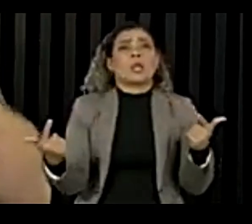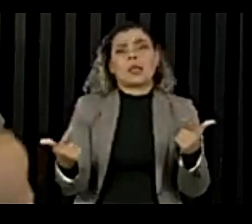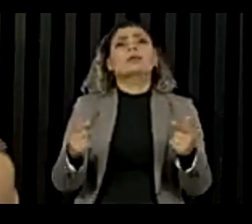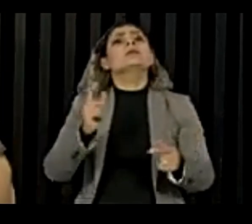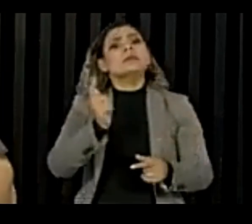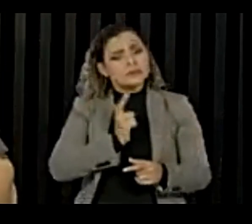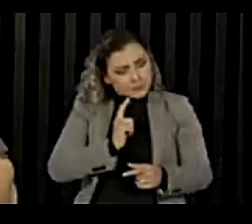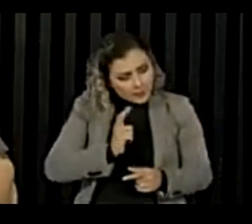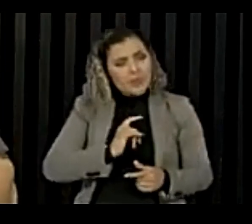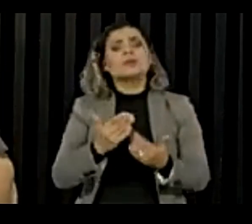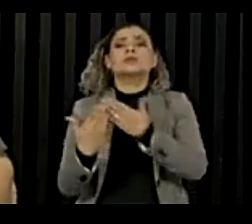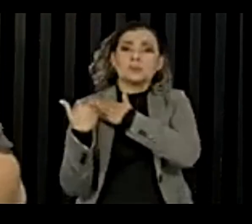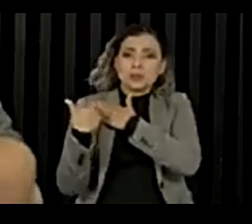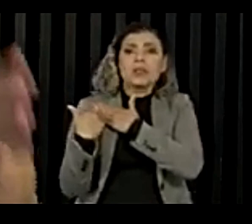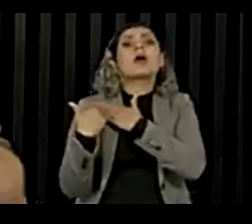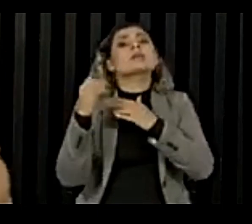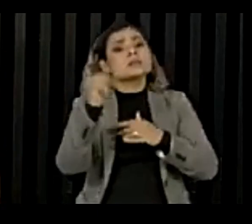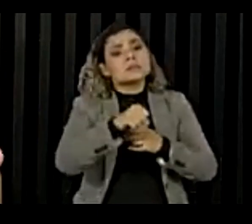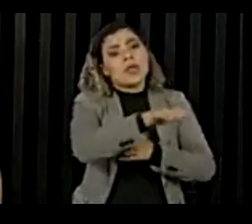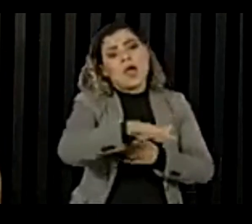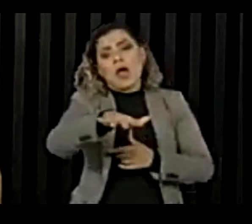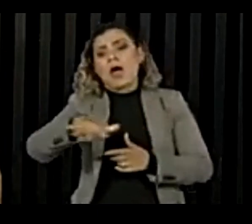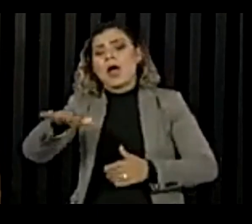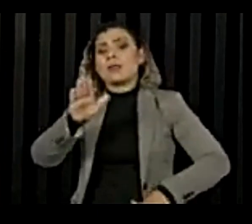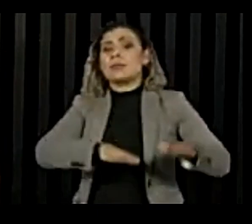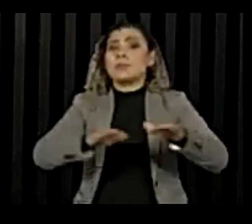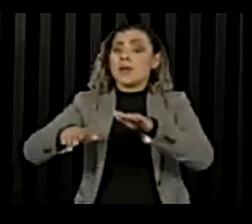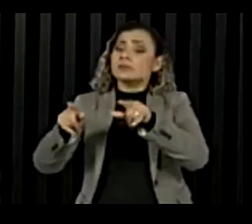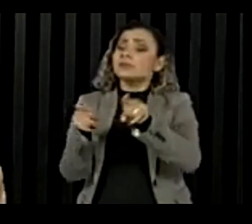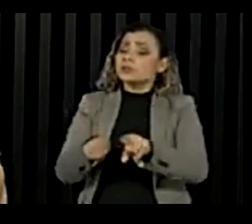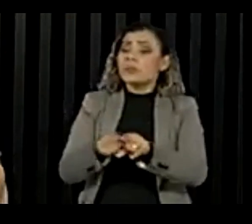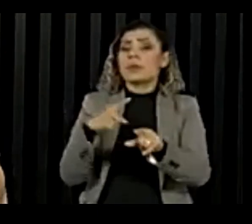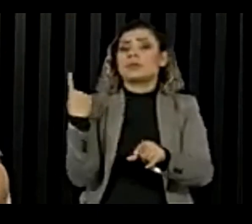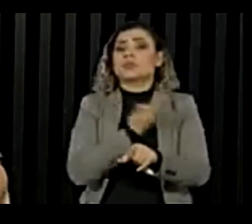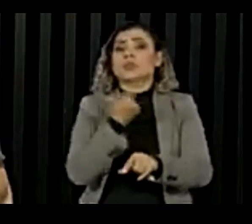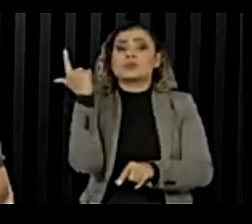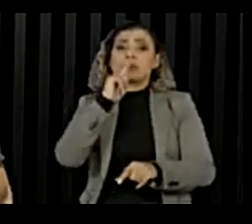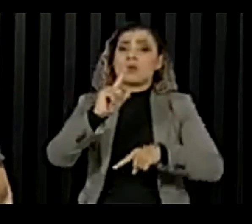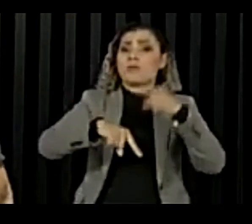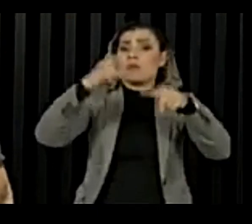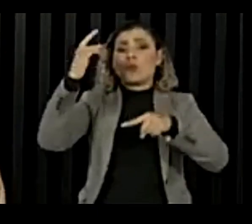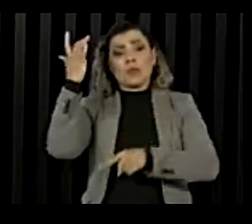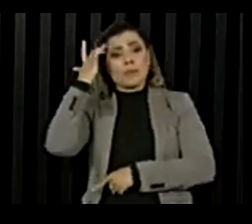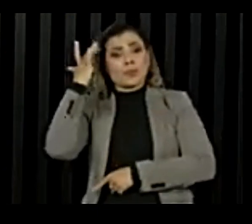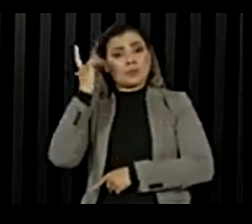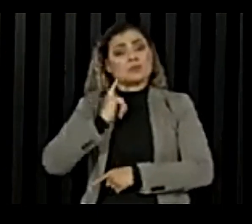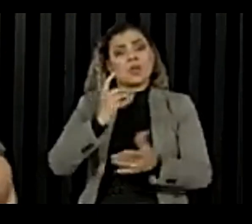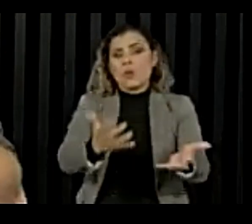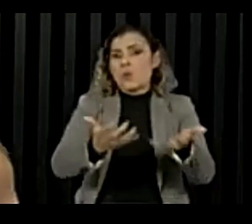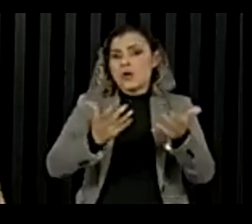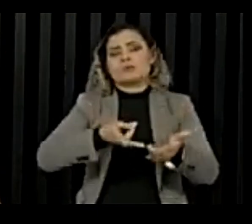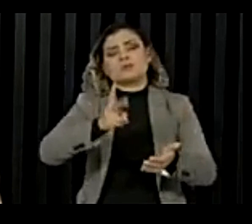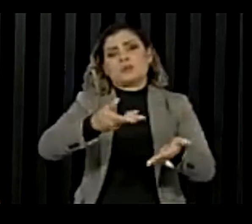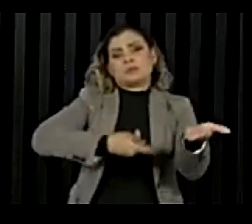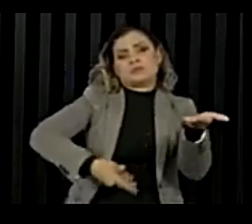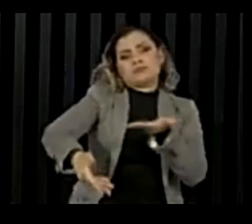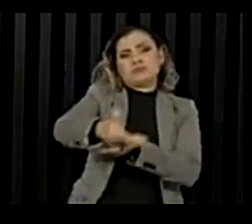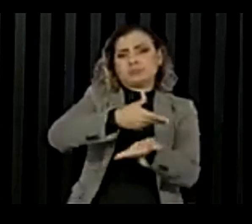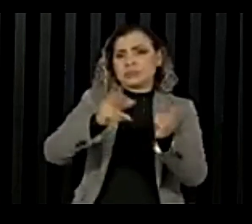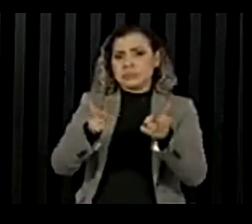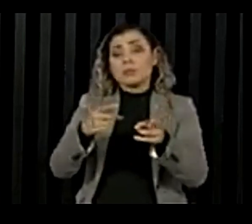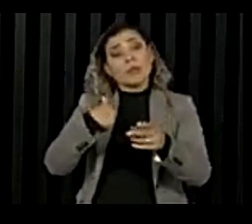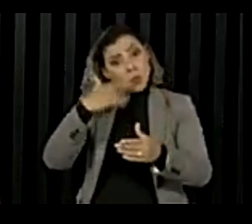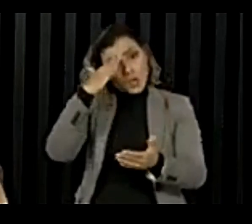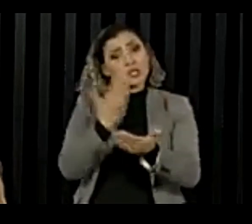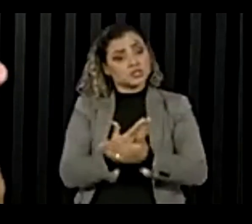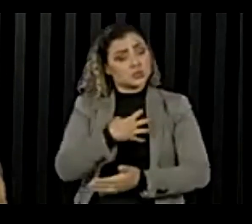Há responsabilidade para determinados públicos e há de se ter diálogo sobre isso para a gente evoluir e amadurecer. É isso que eu quero buscar sempre. Então, eu acredito estar